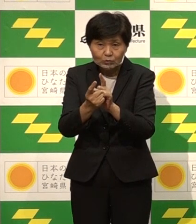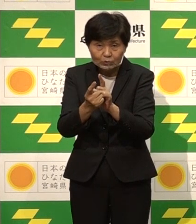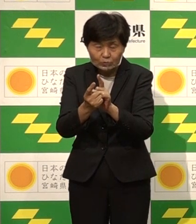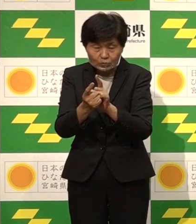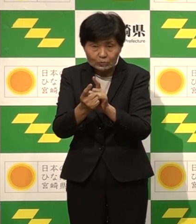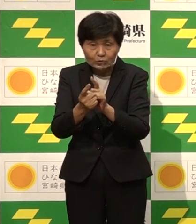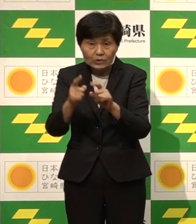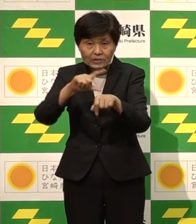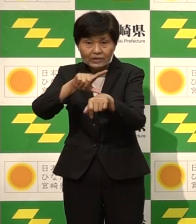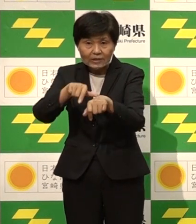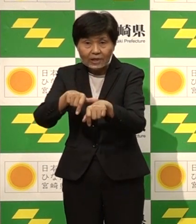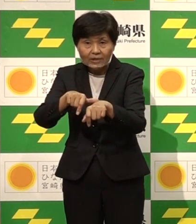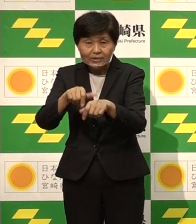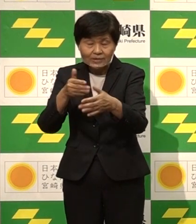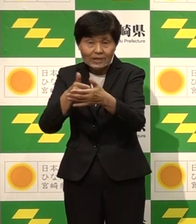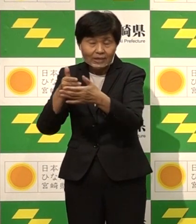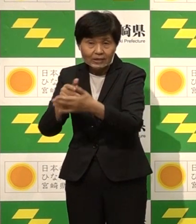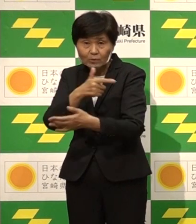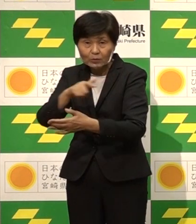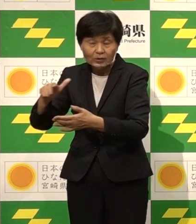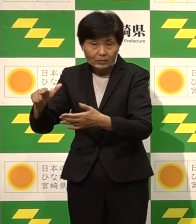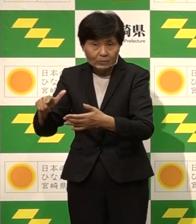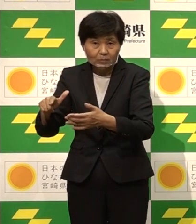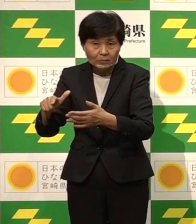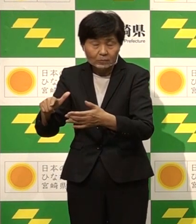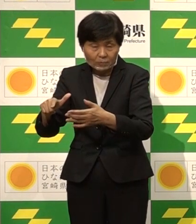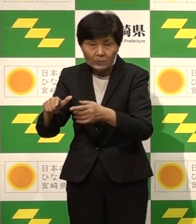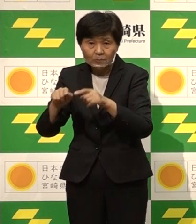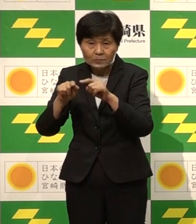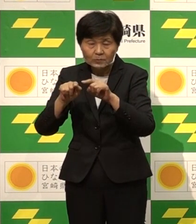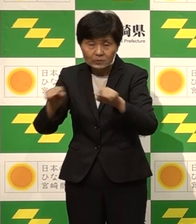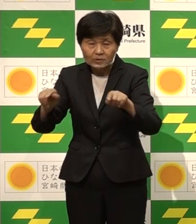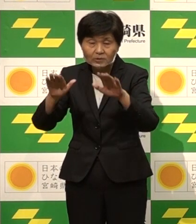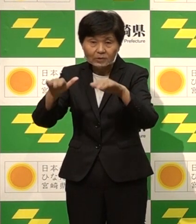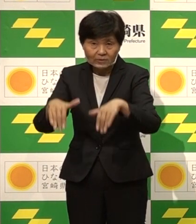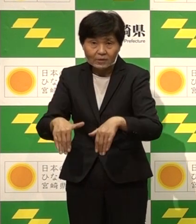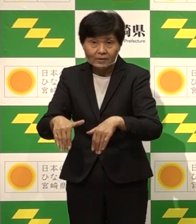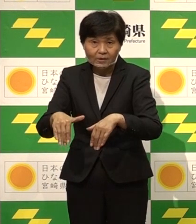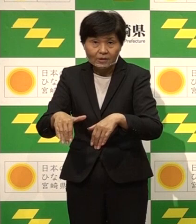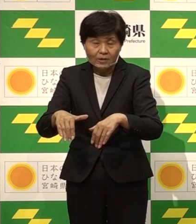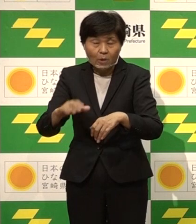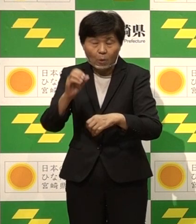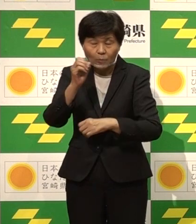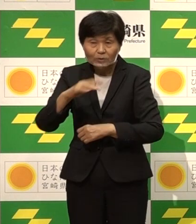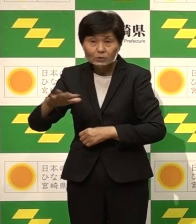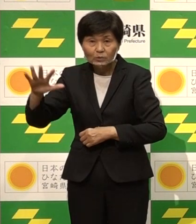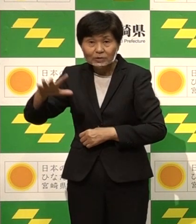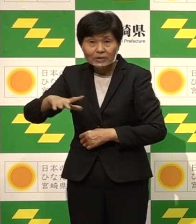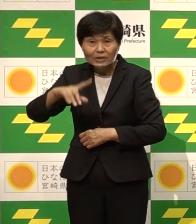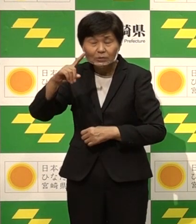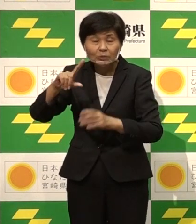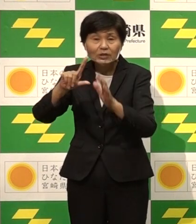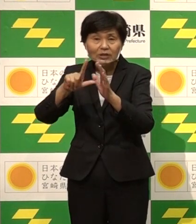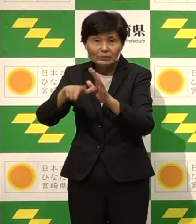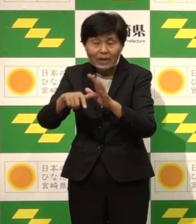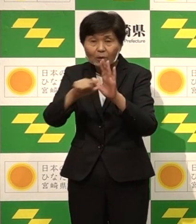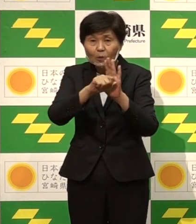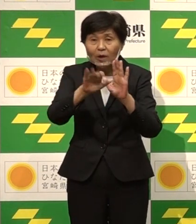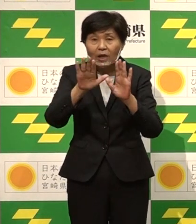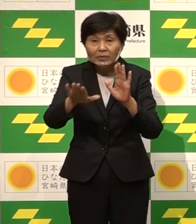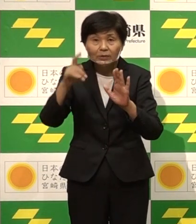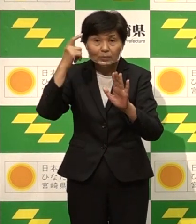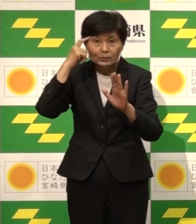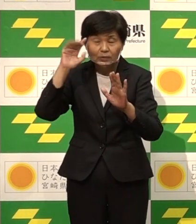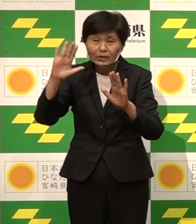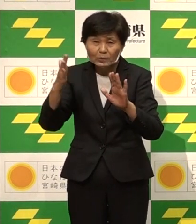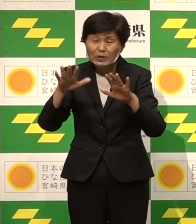については、本件もオミクロン株の初期においては効果があったというふうに考えておりますが、これだけ大きく広がる中で、